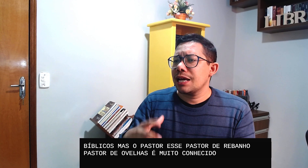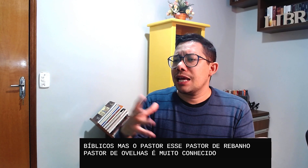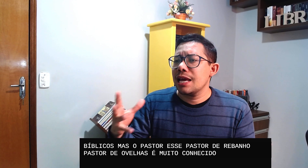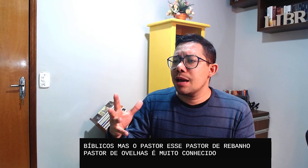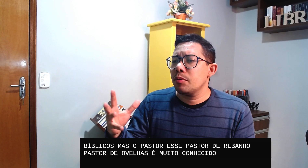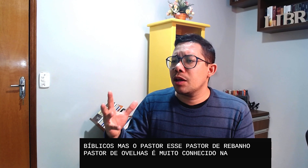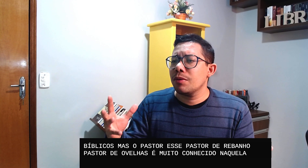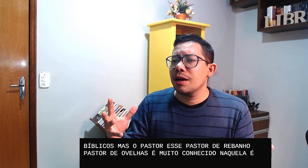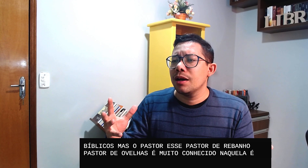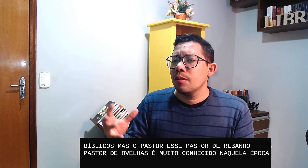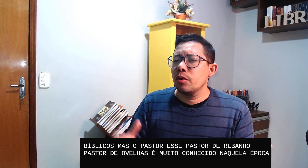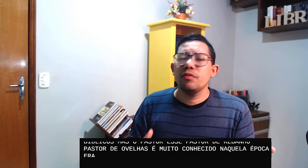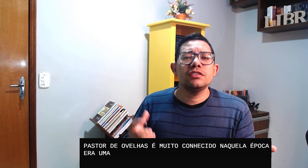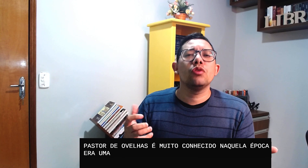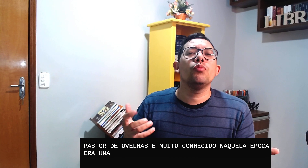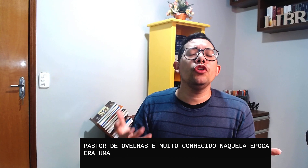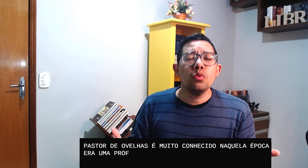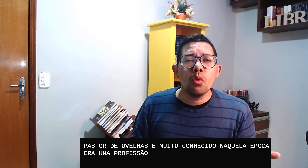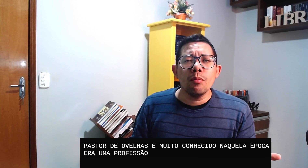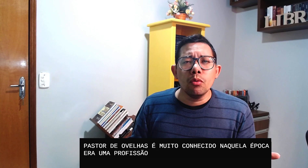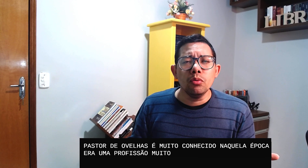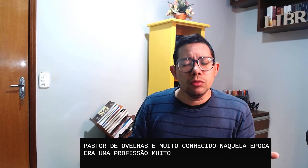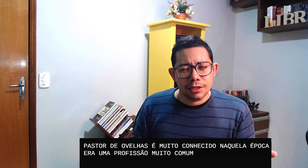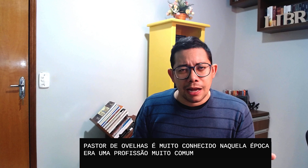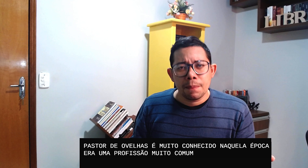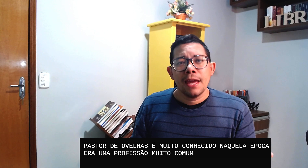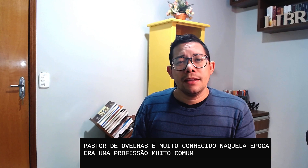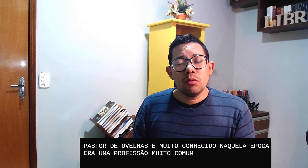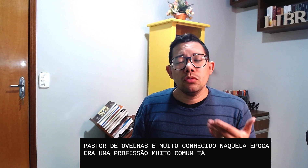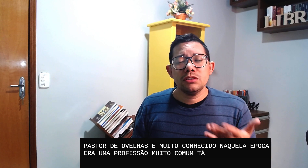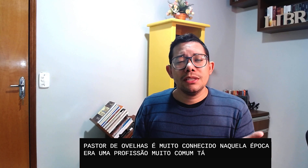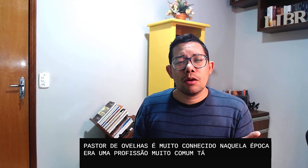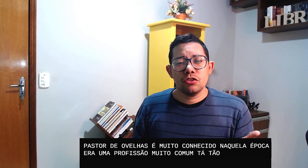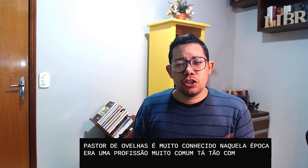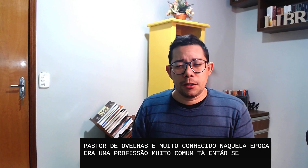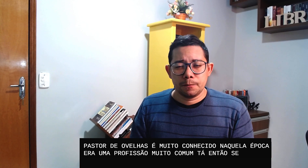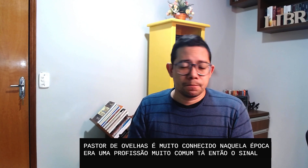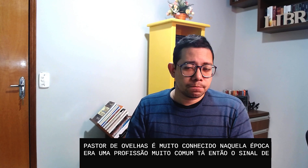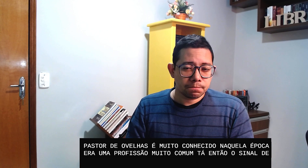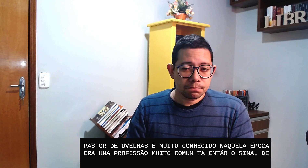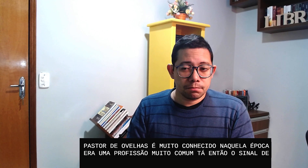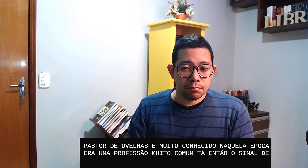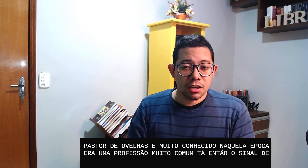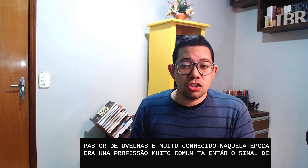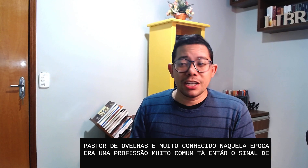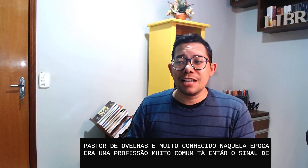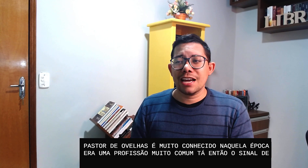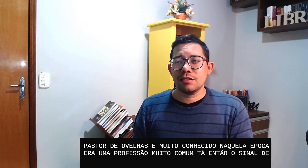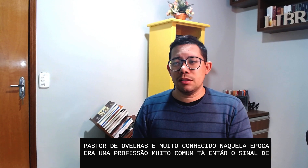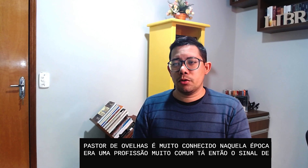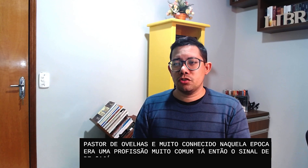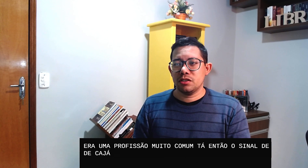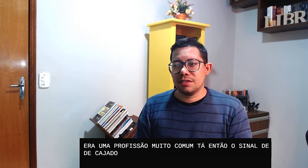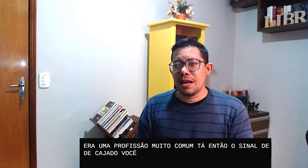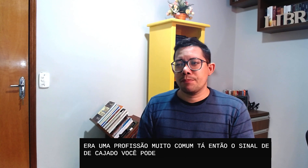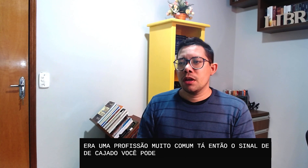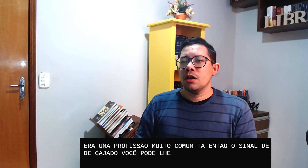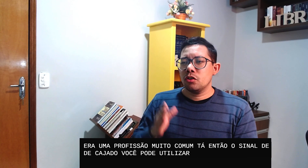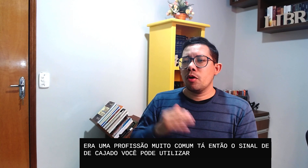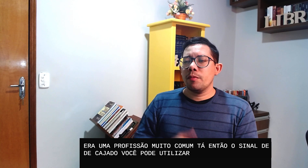naquela época, era uma profissão muito comum, tá? Então, o sinal de cajado você pode utilizar. Normalmente,